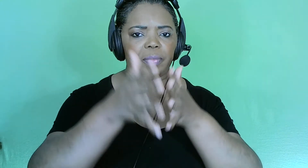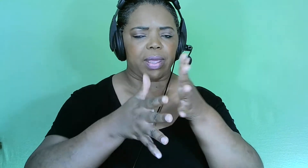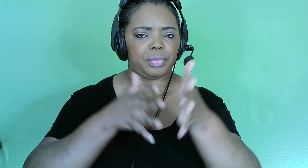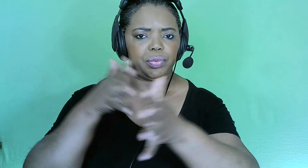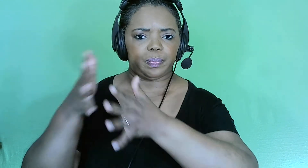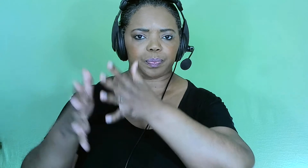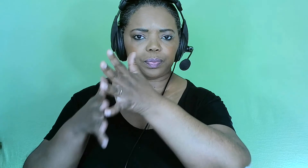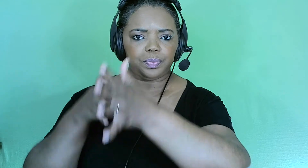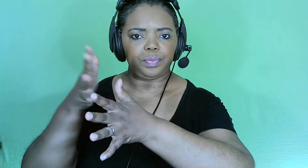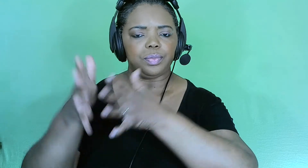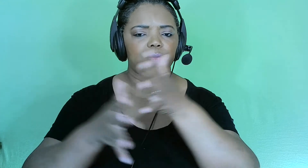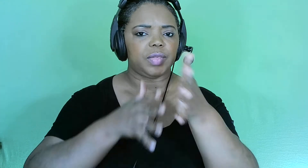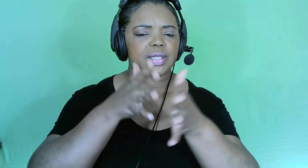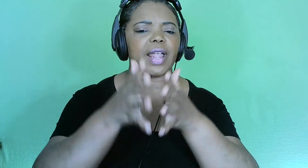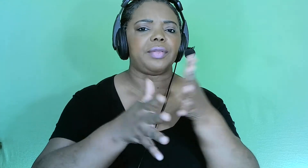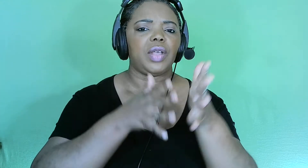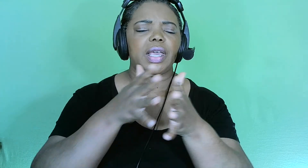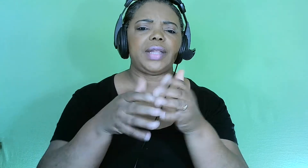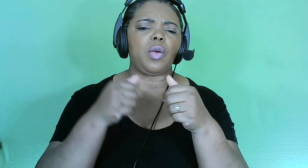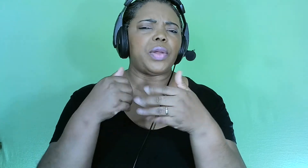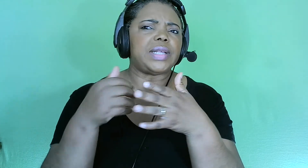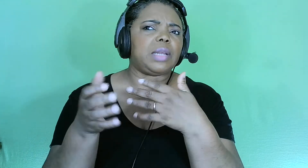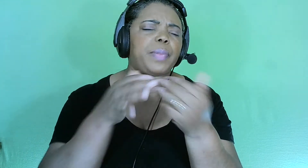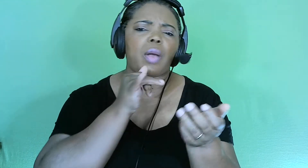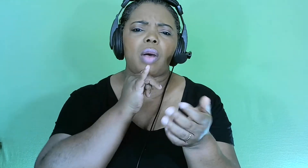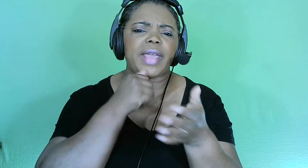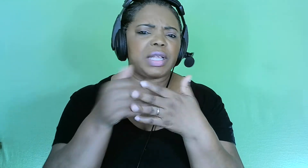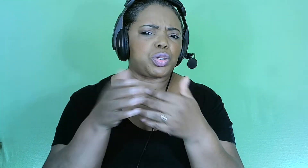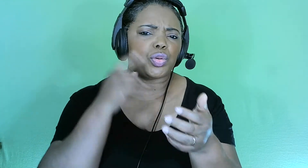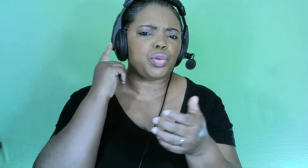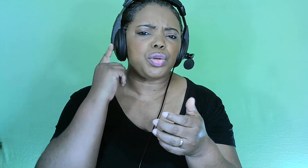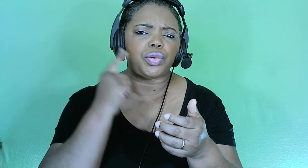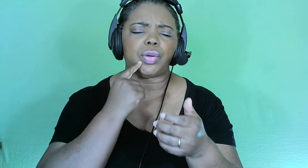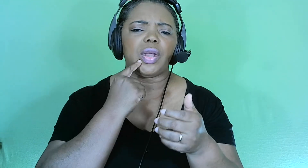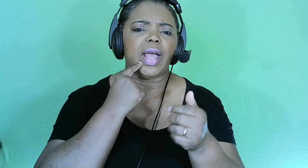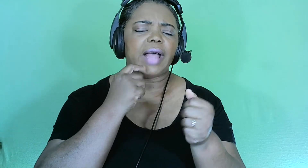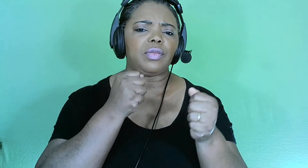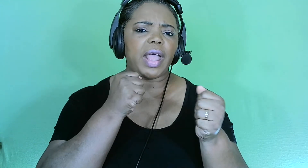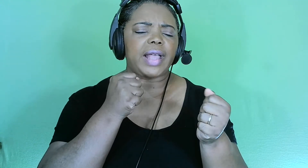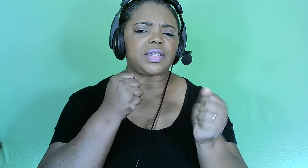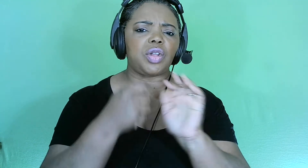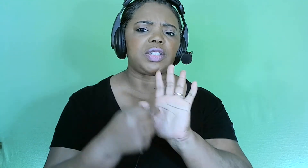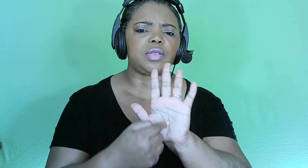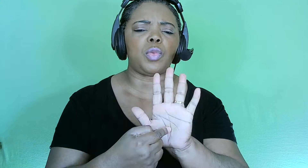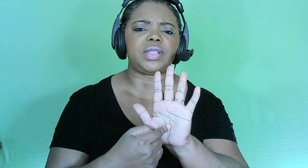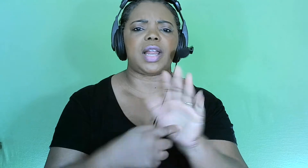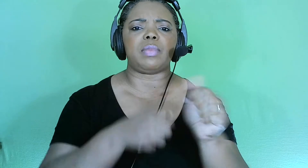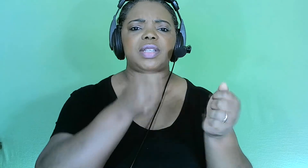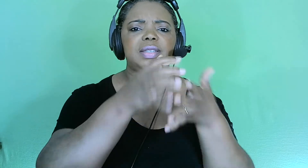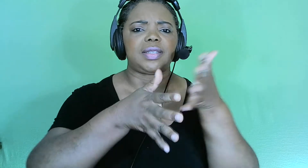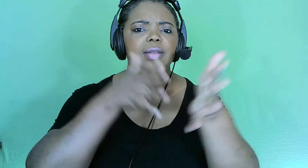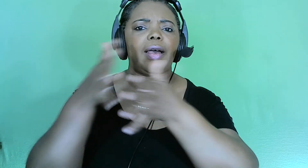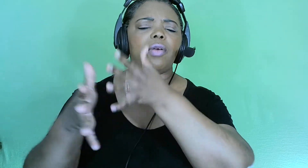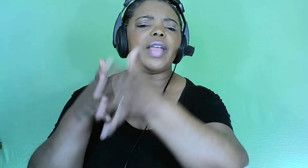movimento, certo? Então, por exemplo, para qualquer surdo, se nós mostrarmos esse sinal, ele